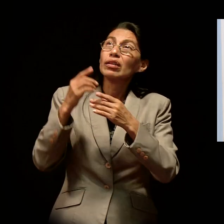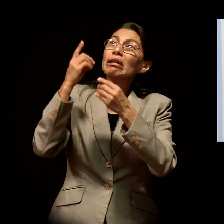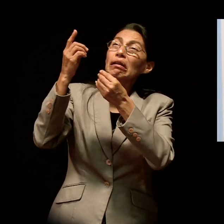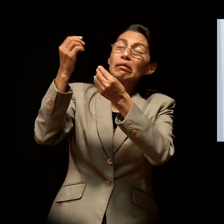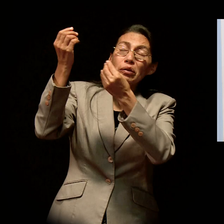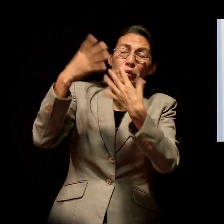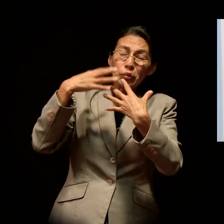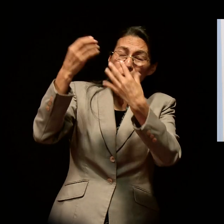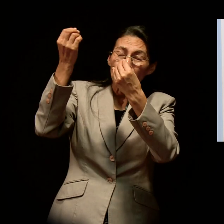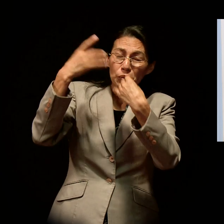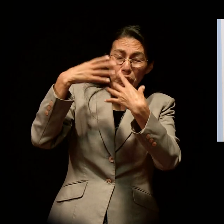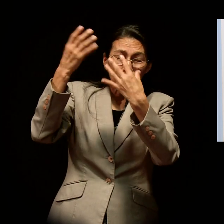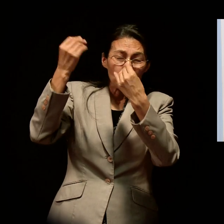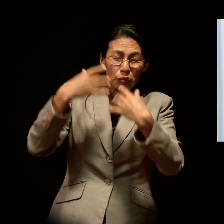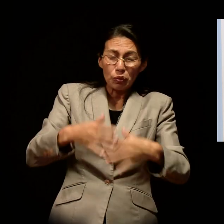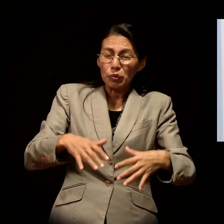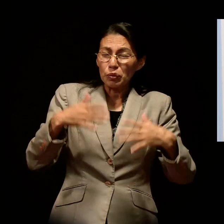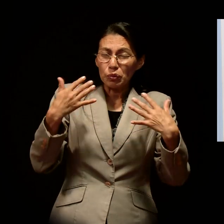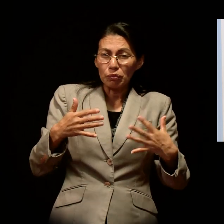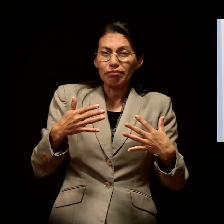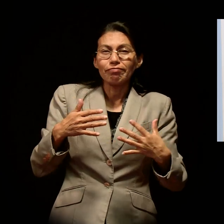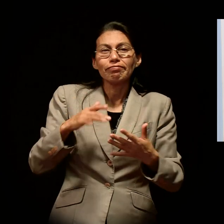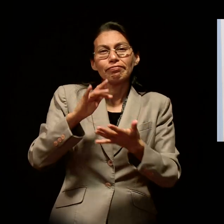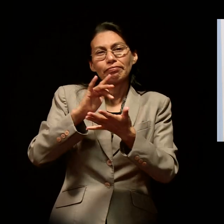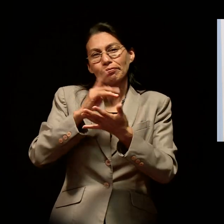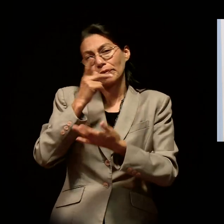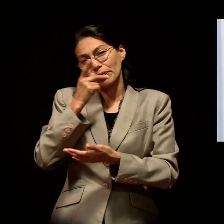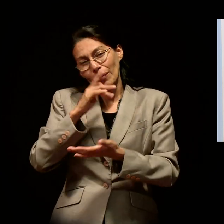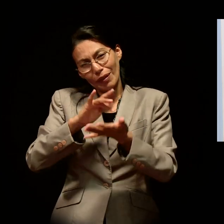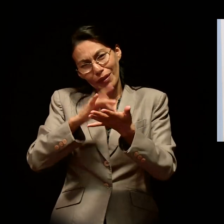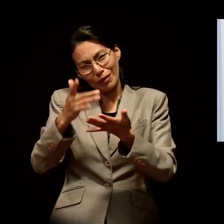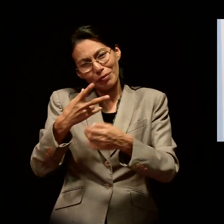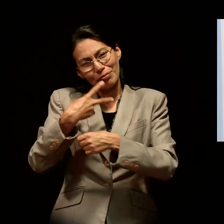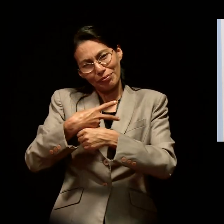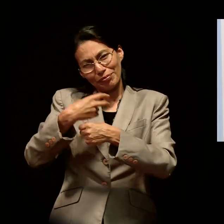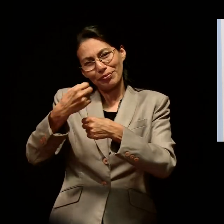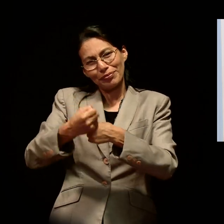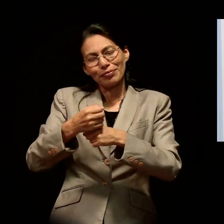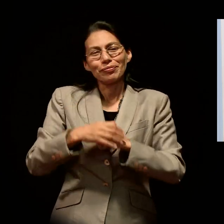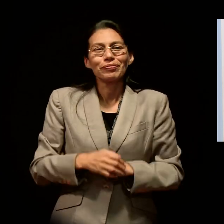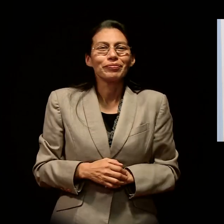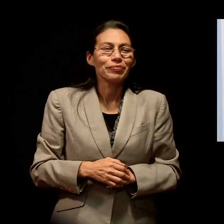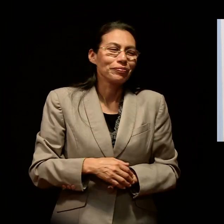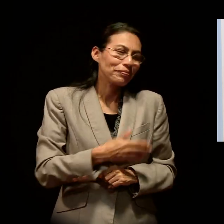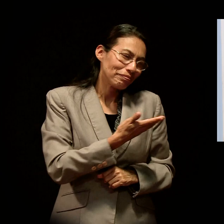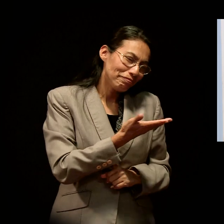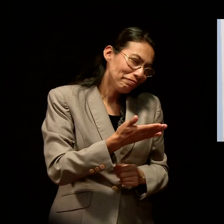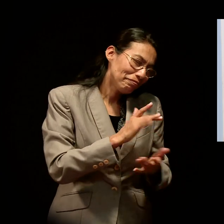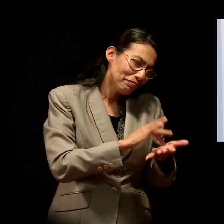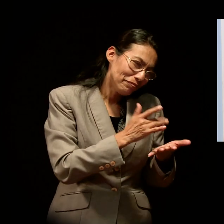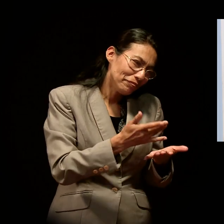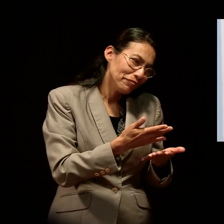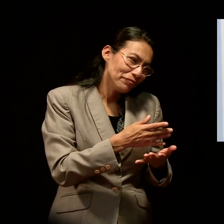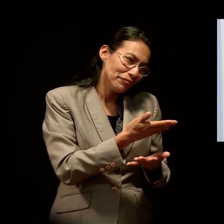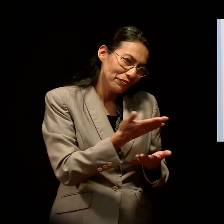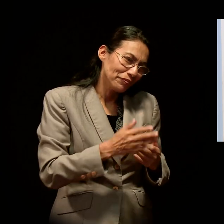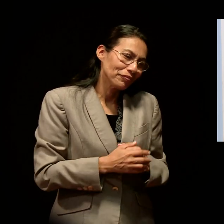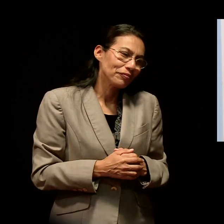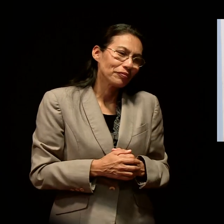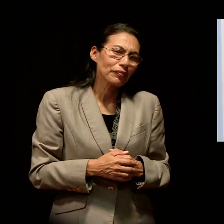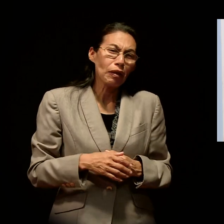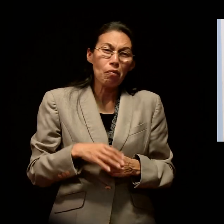oración coloquémoslo a él en el primer lugar y todas las demás cosas dice que vendrán por añadidura